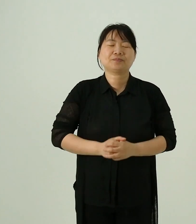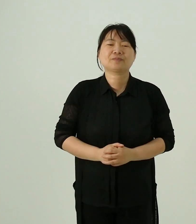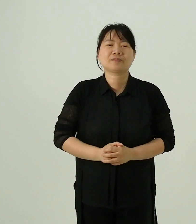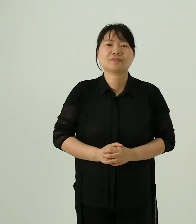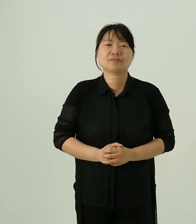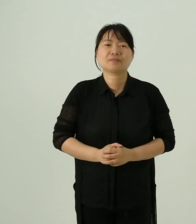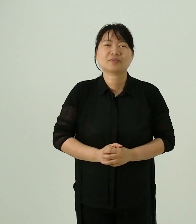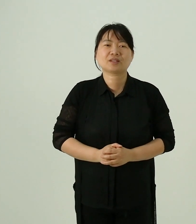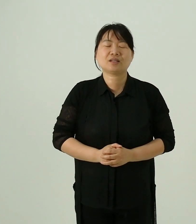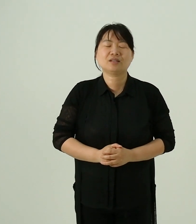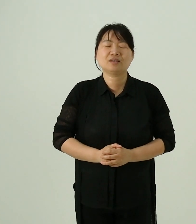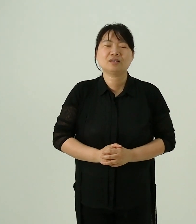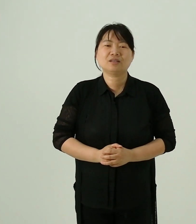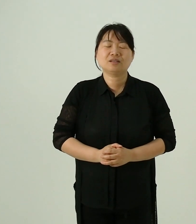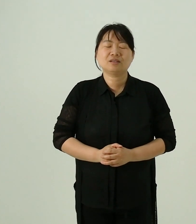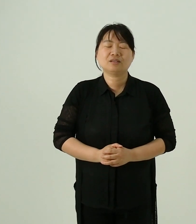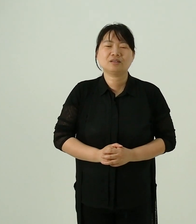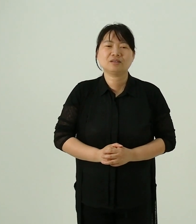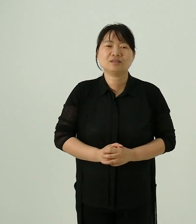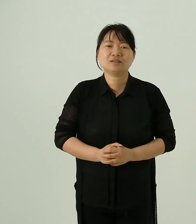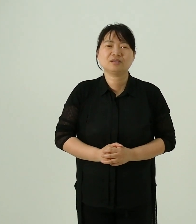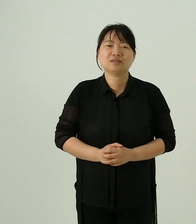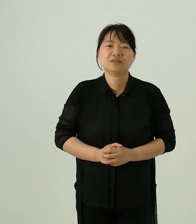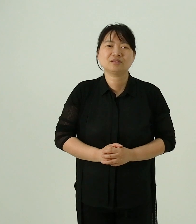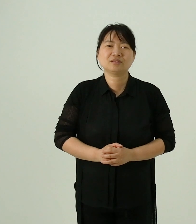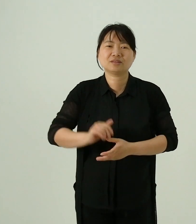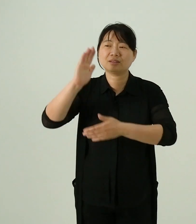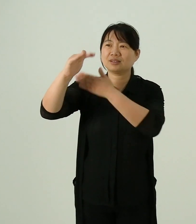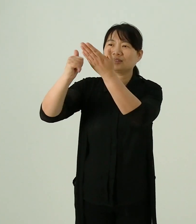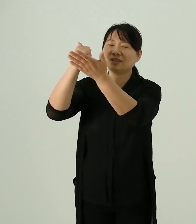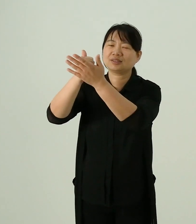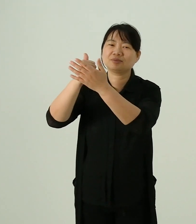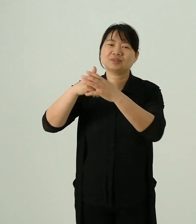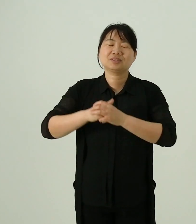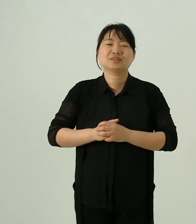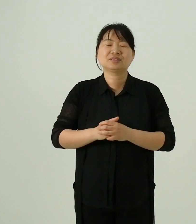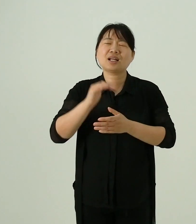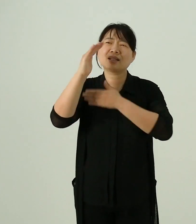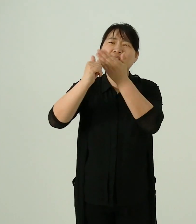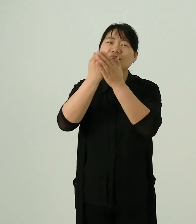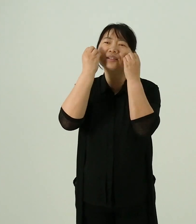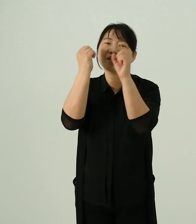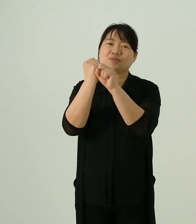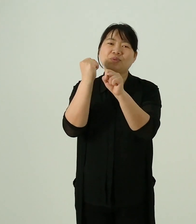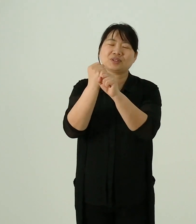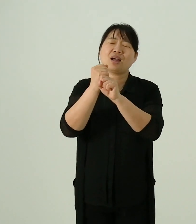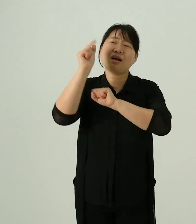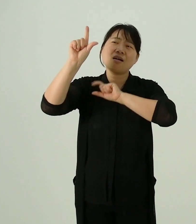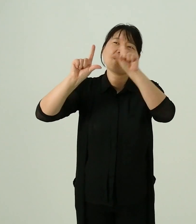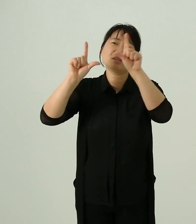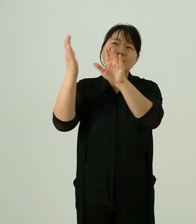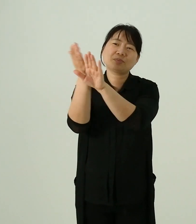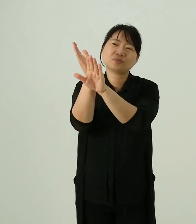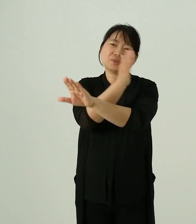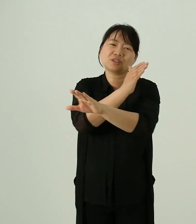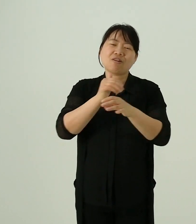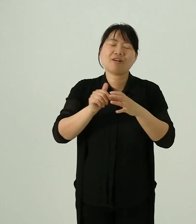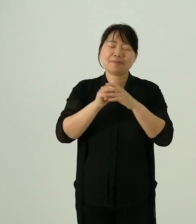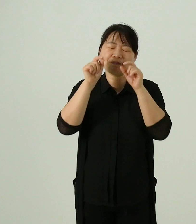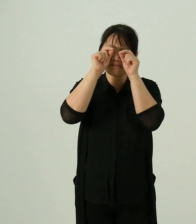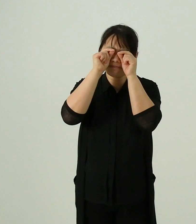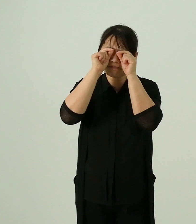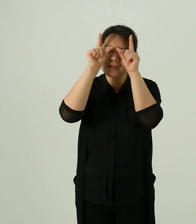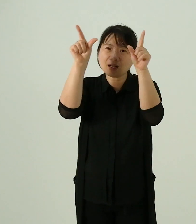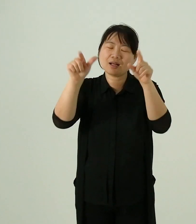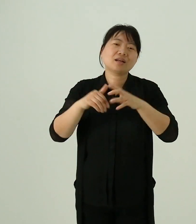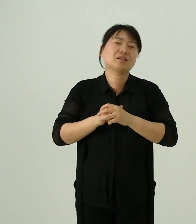무심히 흘러가는 뭉게구름 속에도 하나님은 하나님의 창조된 형상에서 깨달을 수